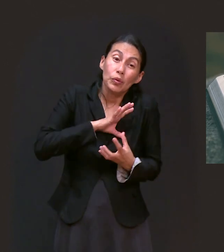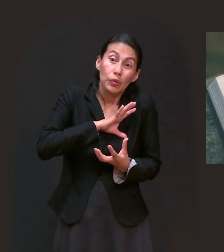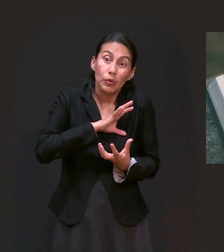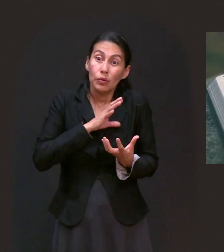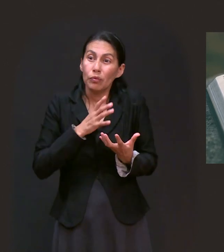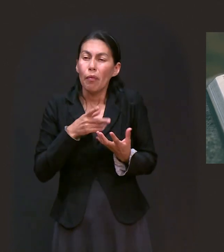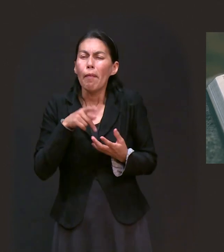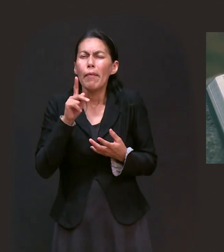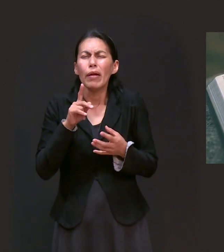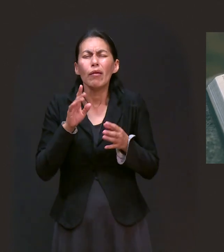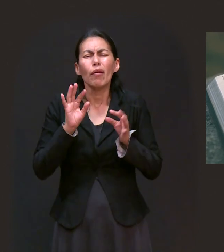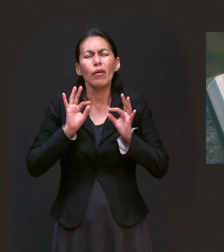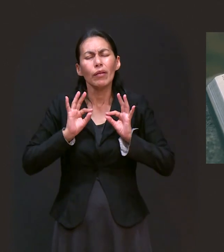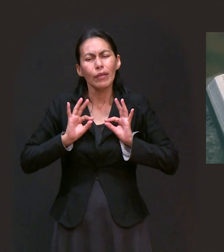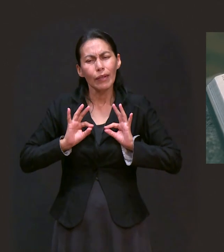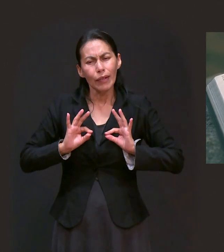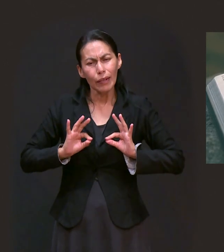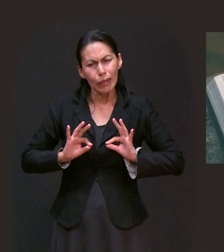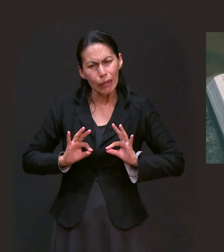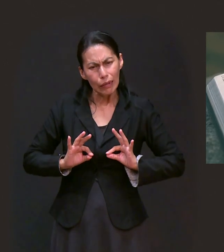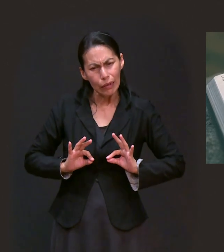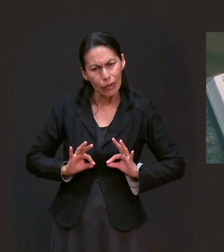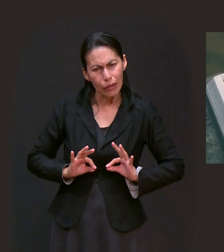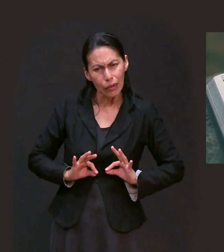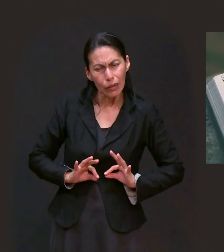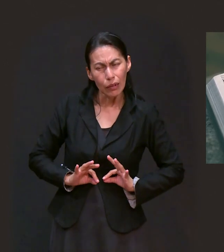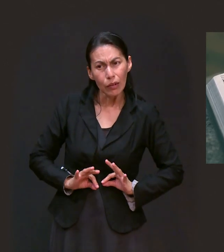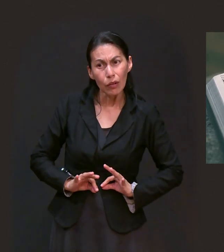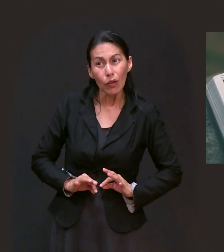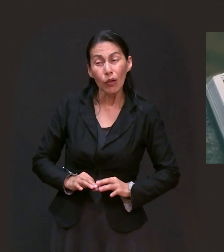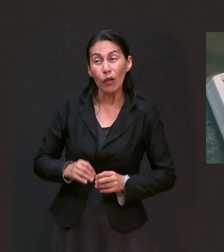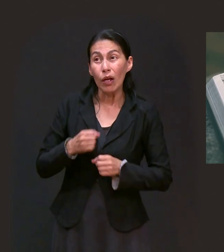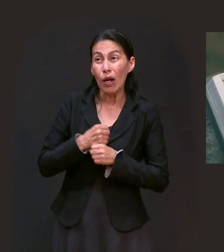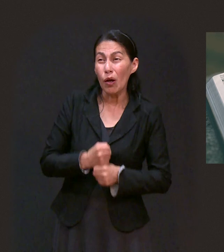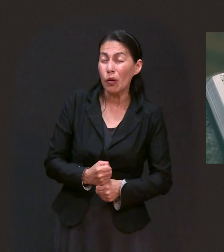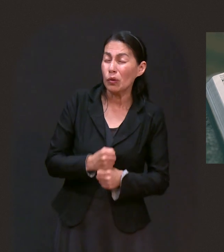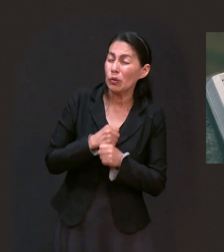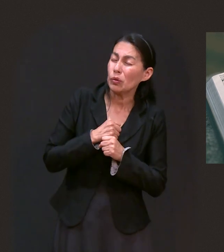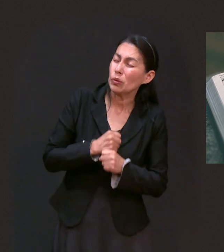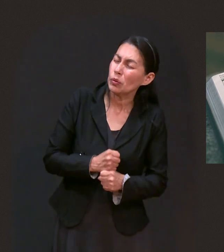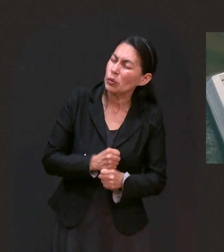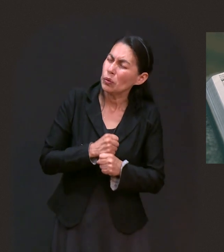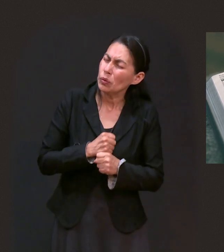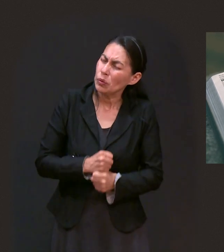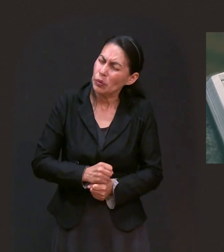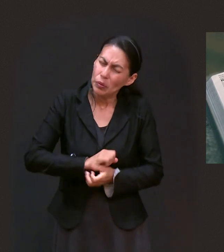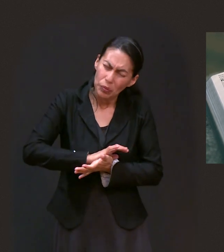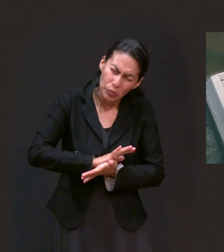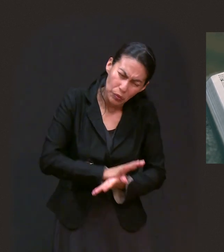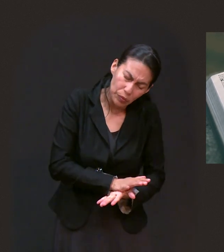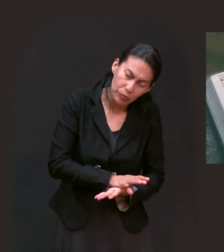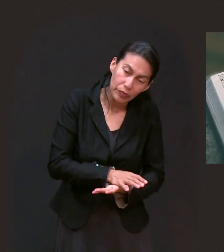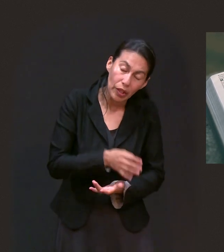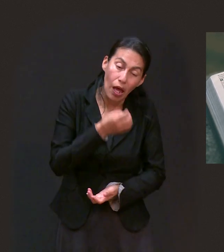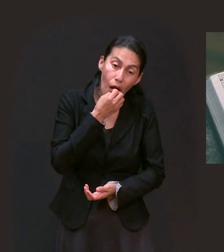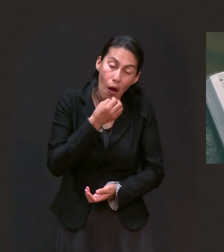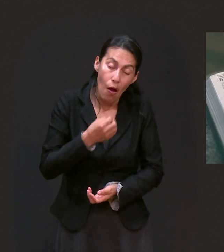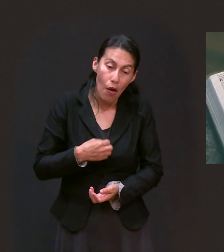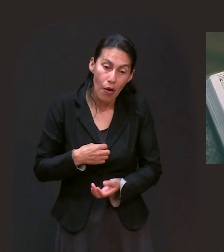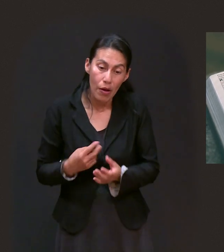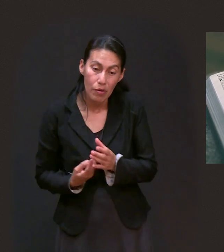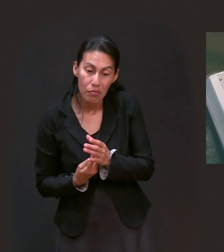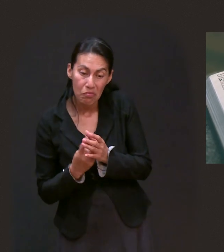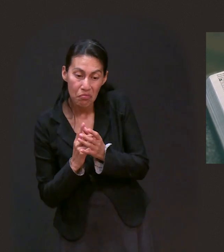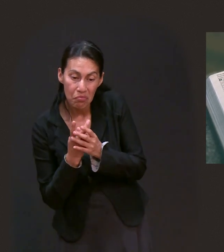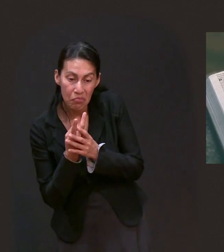sin embargo esperaré tranquilo el día de la angustia que vendrá sobre la nación que nos oprime